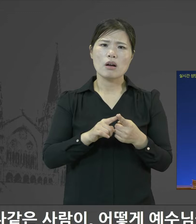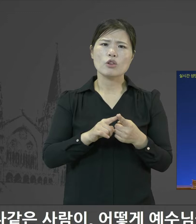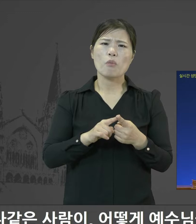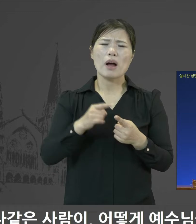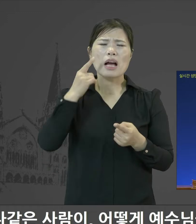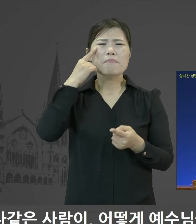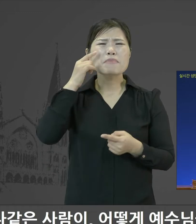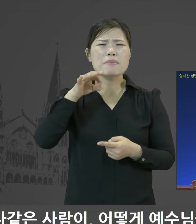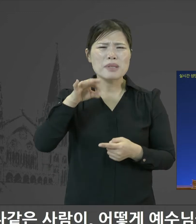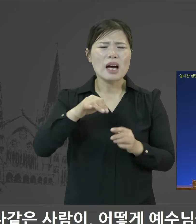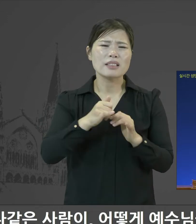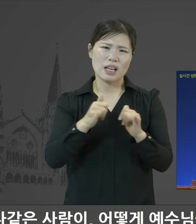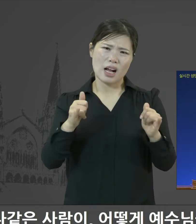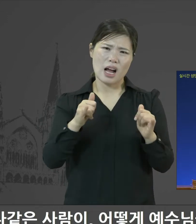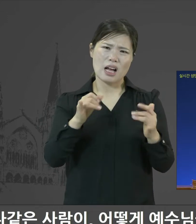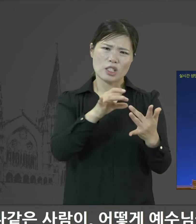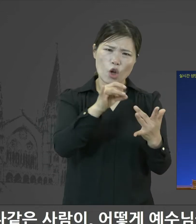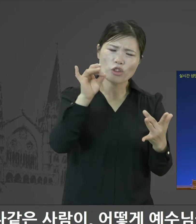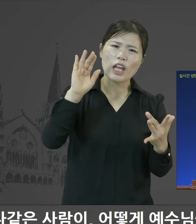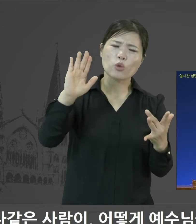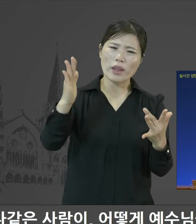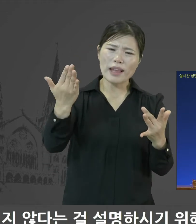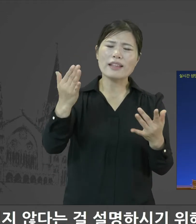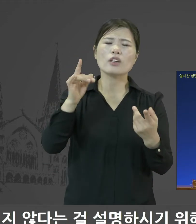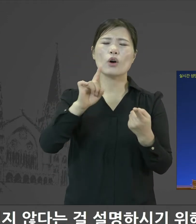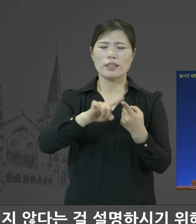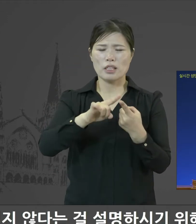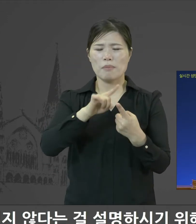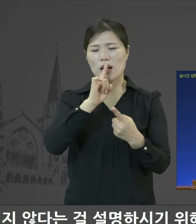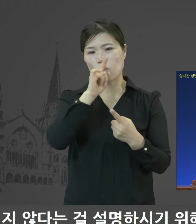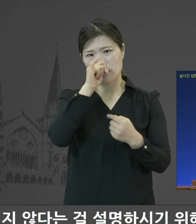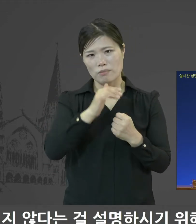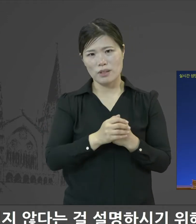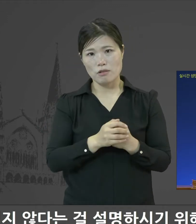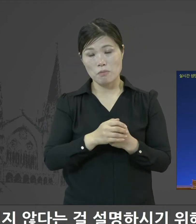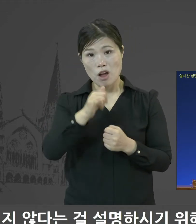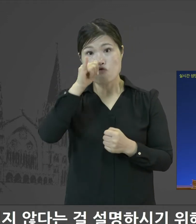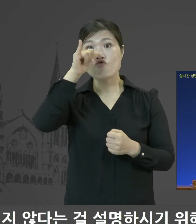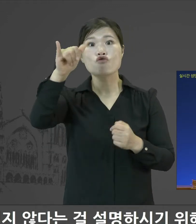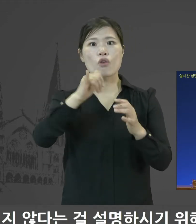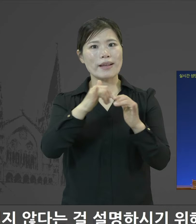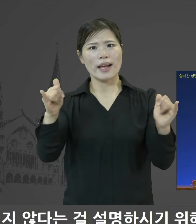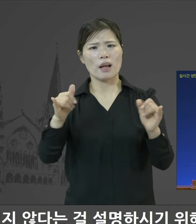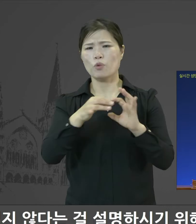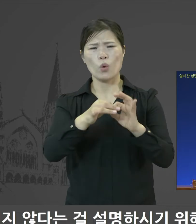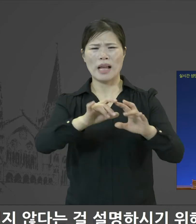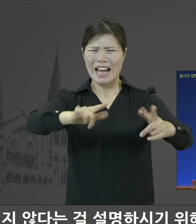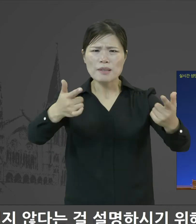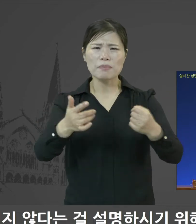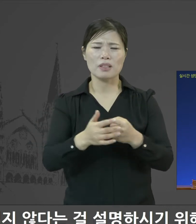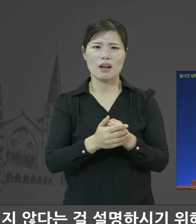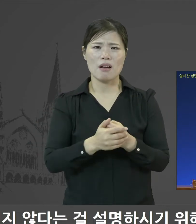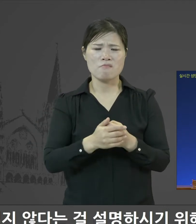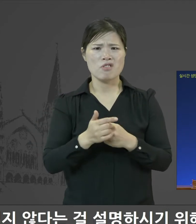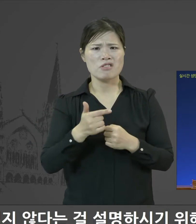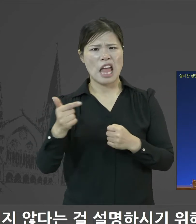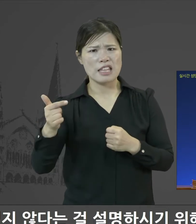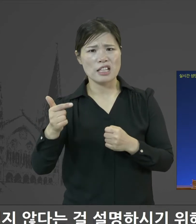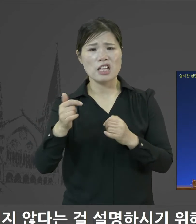겁니다. 여러분, 삐까번쩍한 사람을 통해서가 아니라 대단한 인물을 통해서가